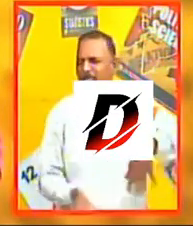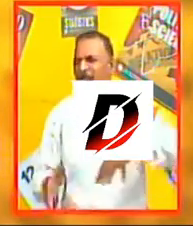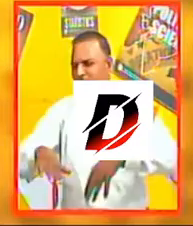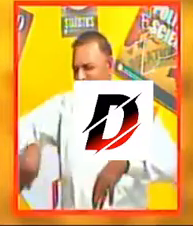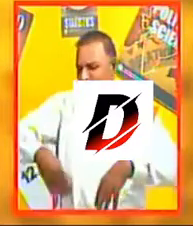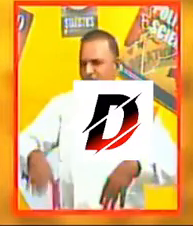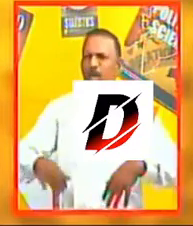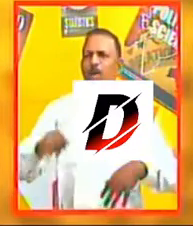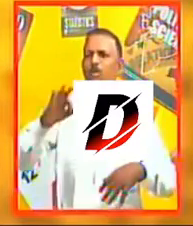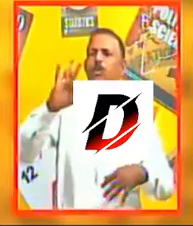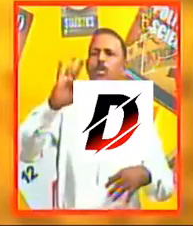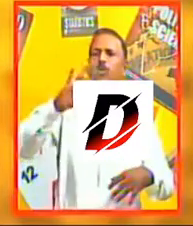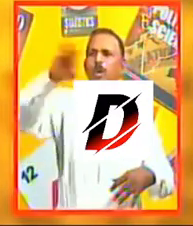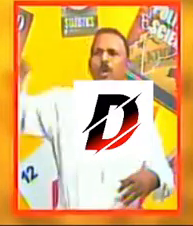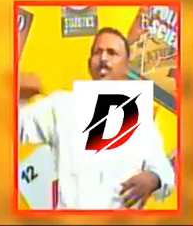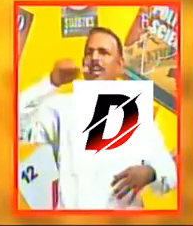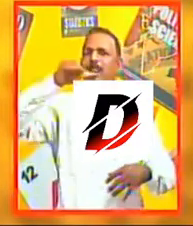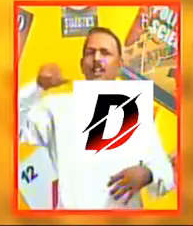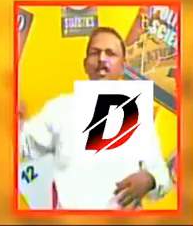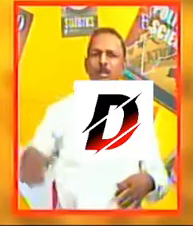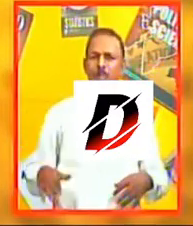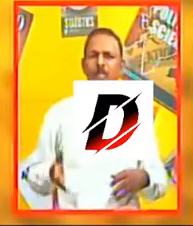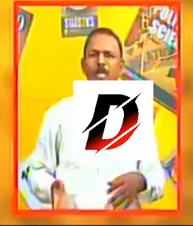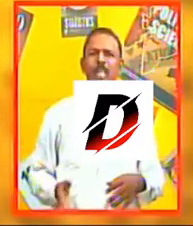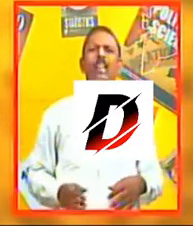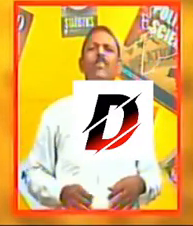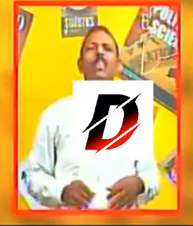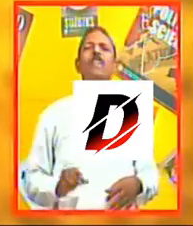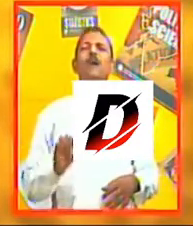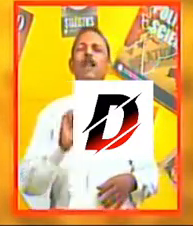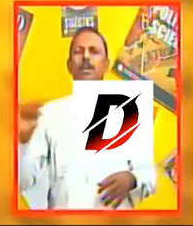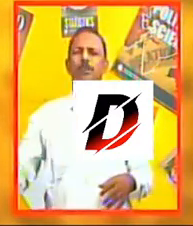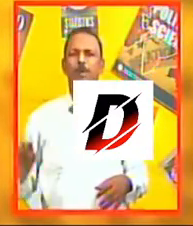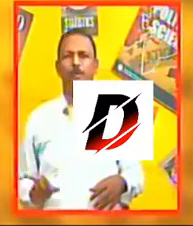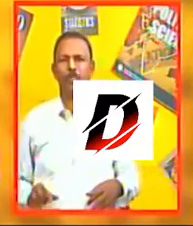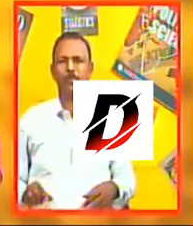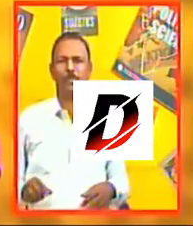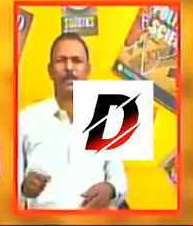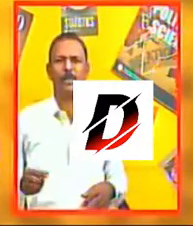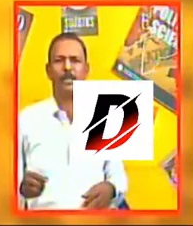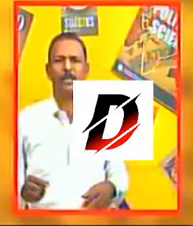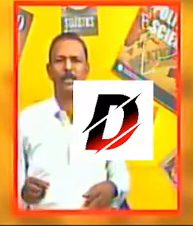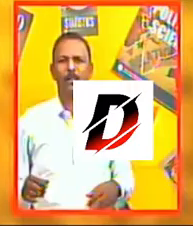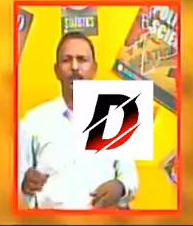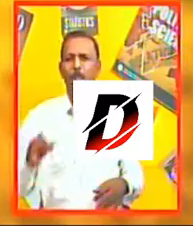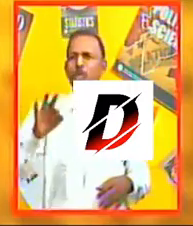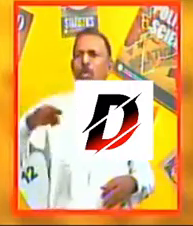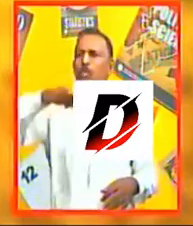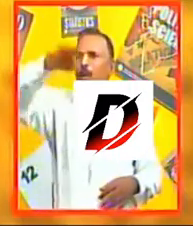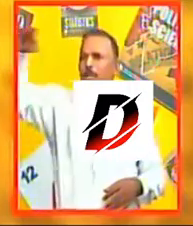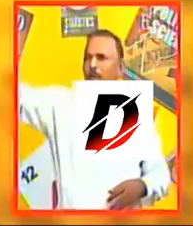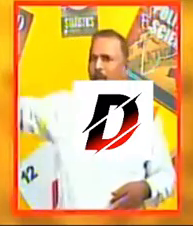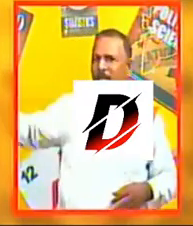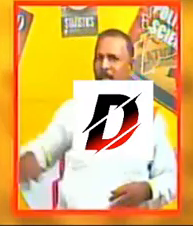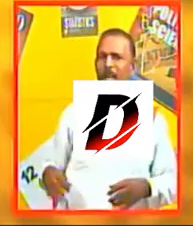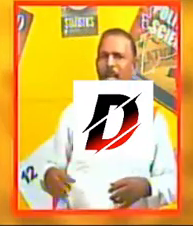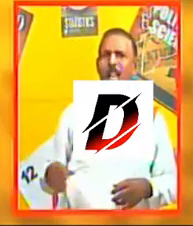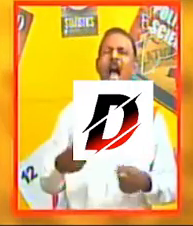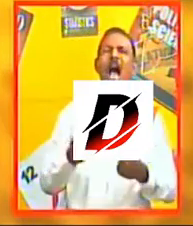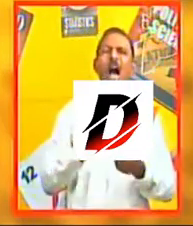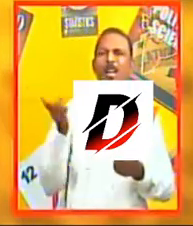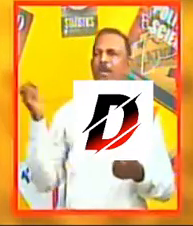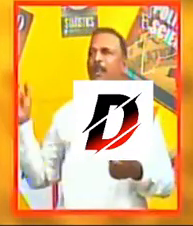பக்கம் நிலப்பரப்பாலும் சூழப்பட்ட ஒன்றை நாம் தீபகற்பம் என்று குறிப்பிட்டு கூறுகிறோம். அந்த மூன்று பக்கம் கடல்